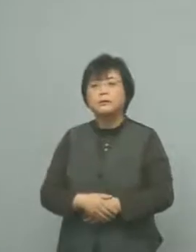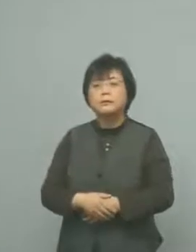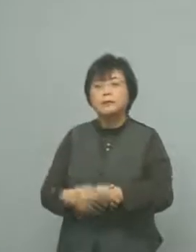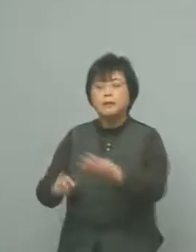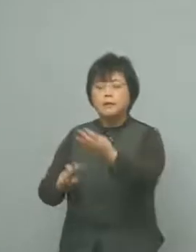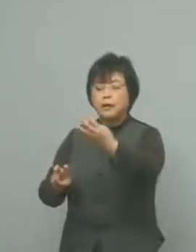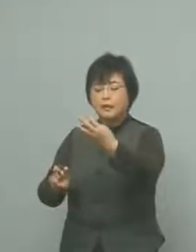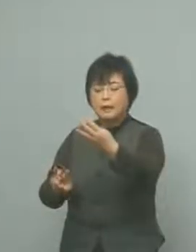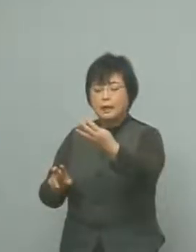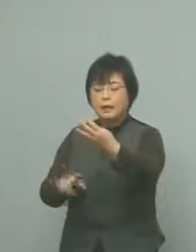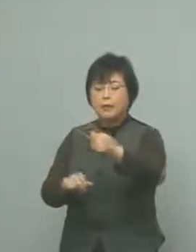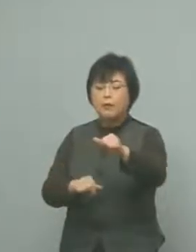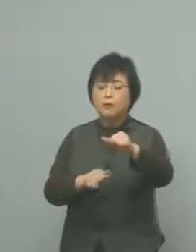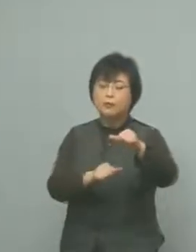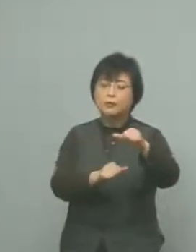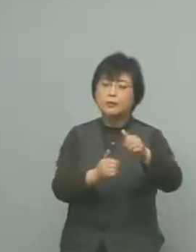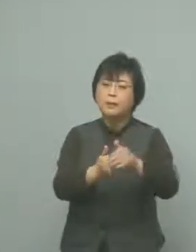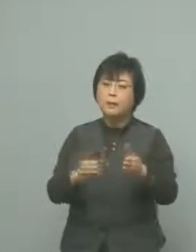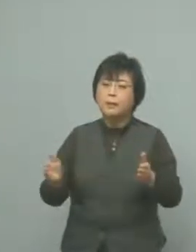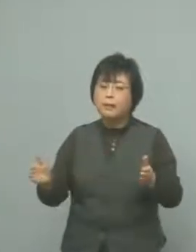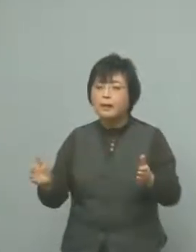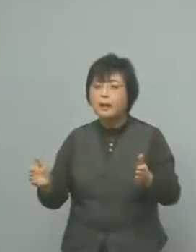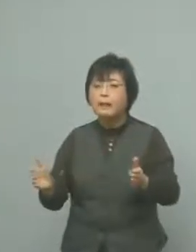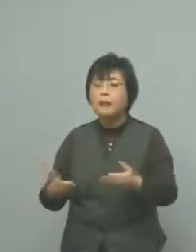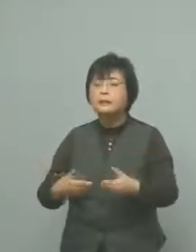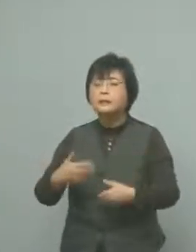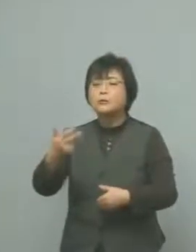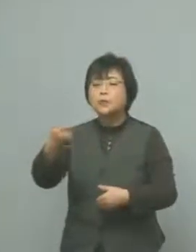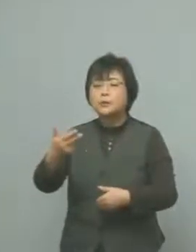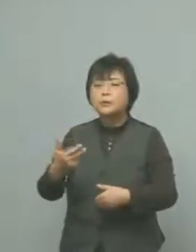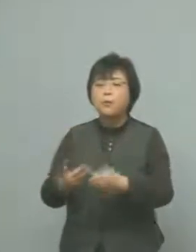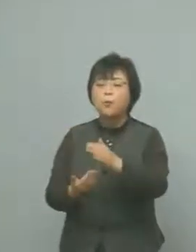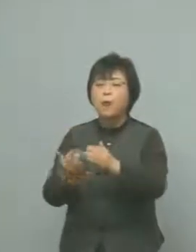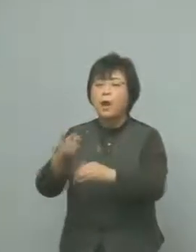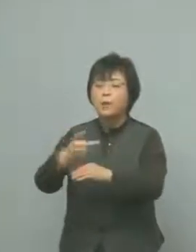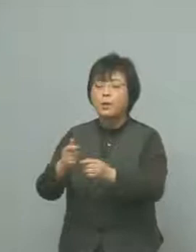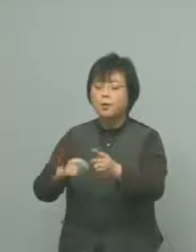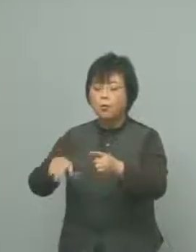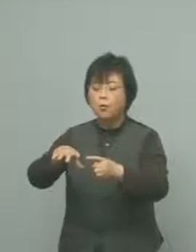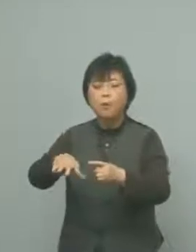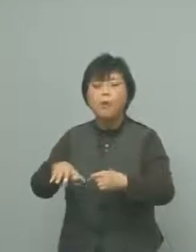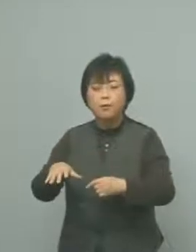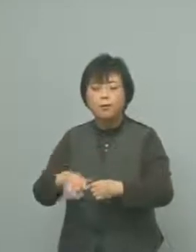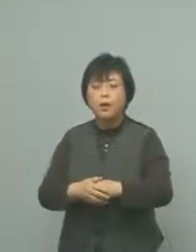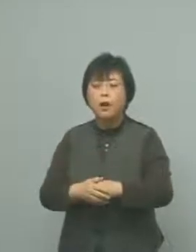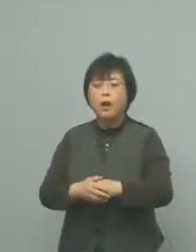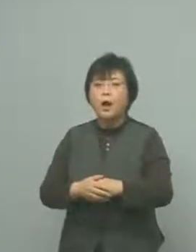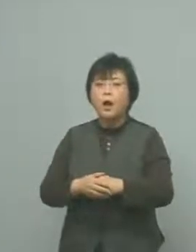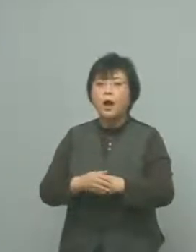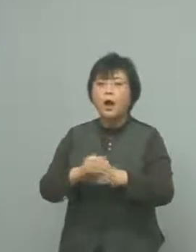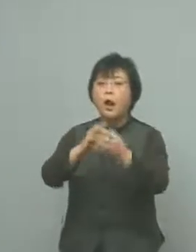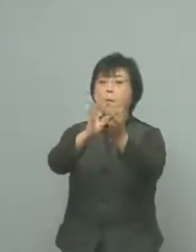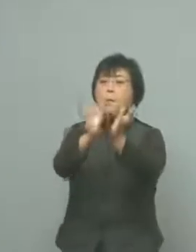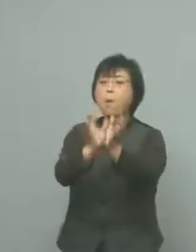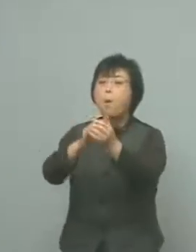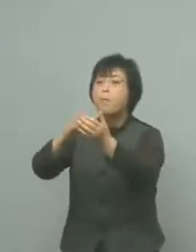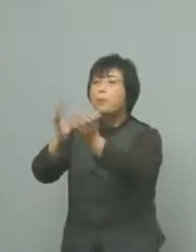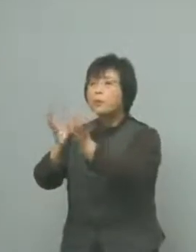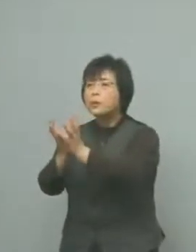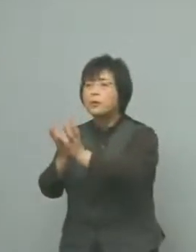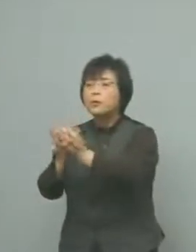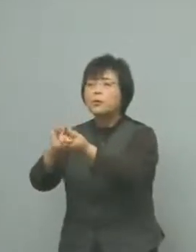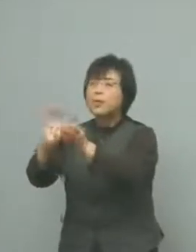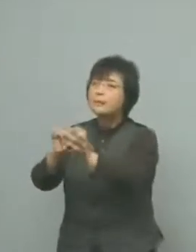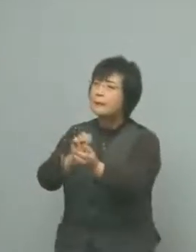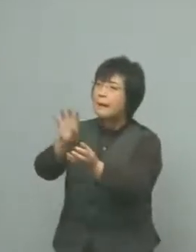4月20日から5月5日まで新庄市の最上公園では、ぼんぼりによる桜のライトアップ